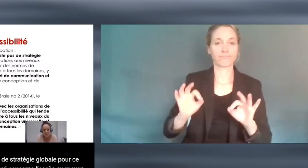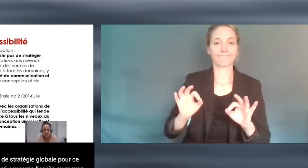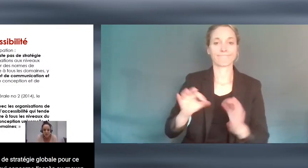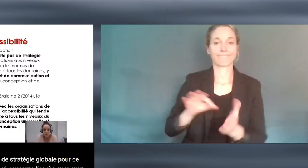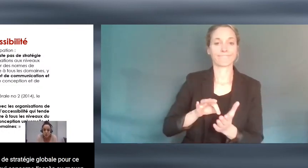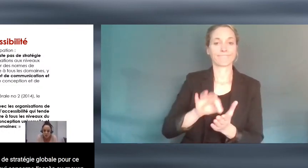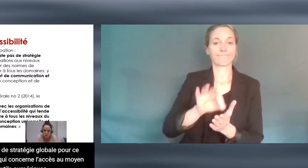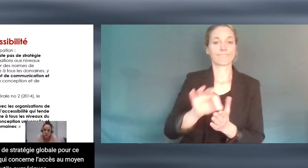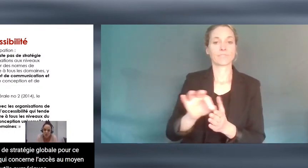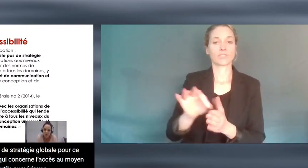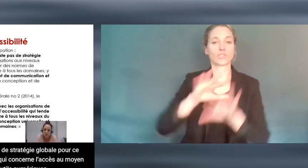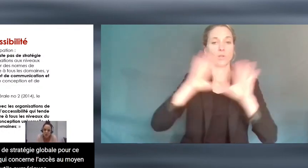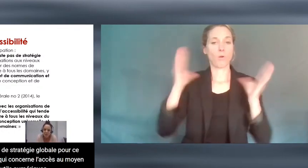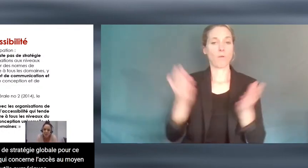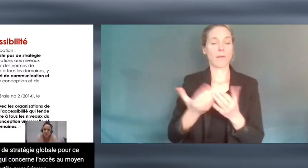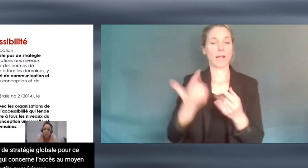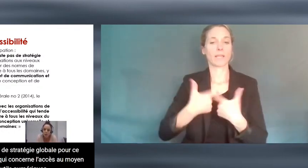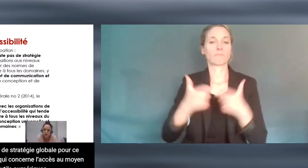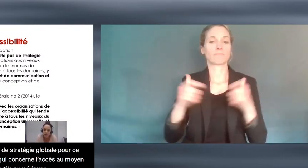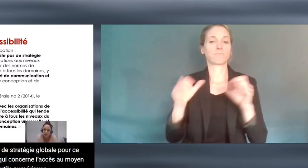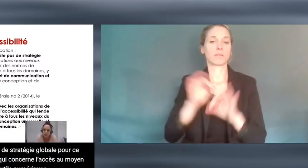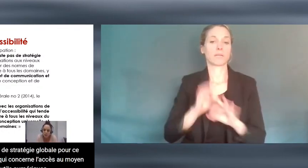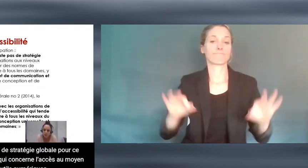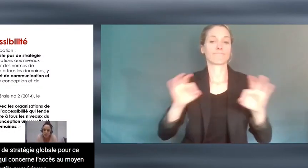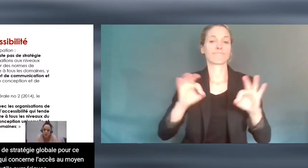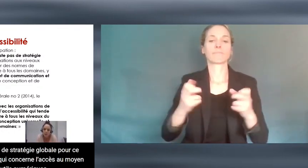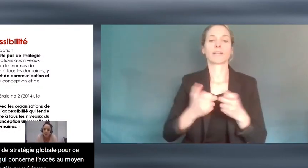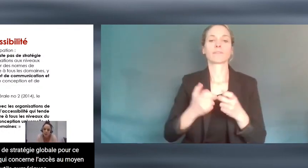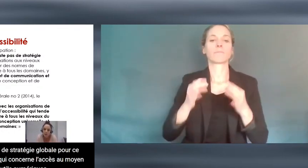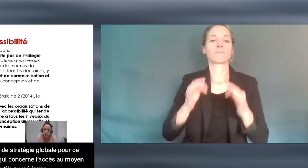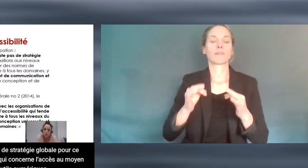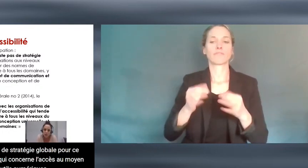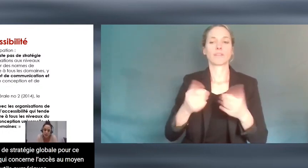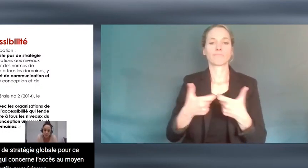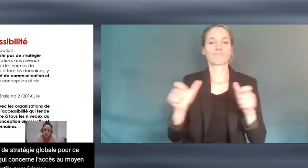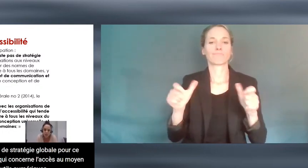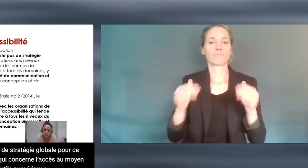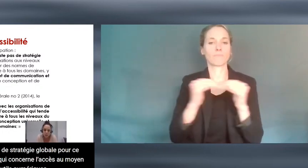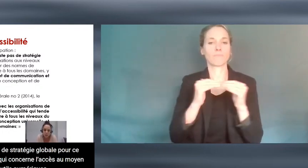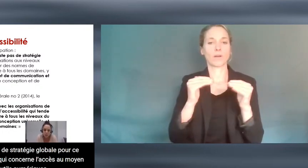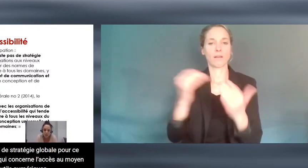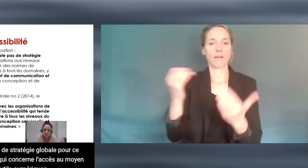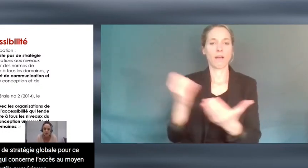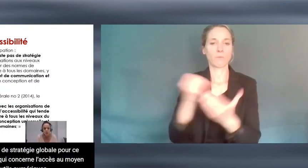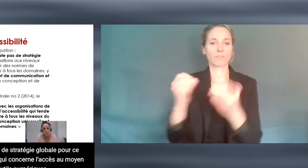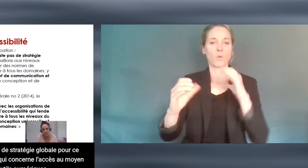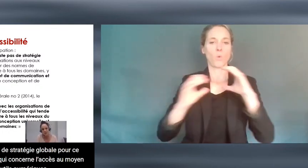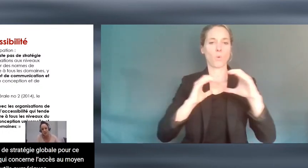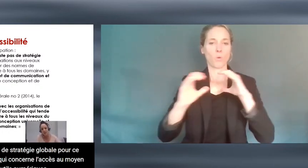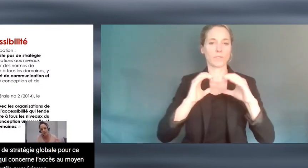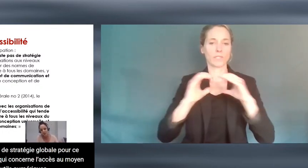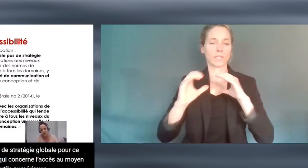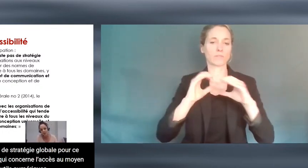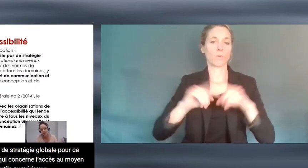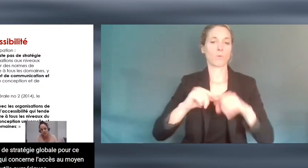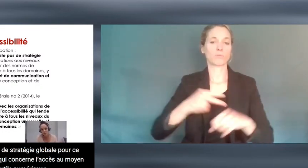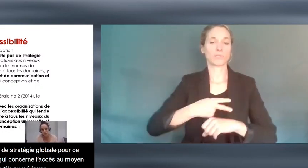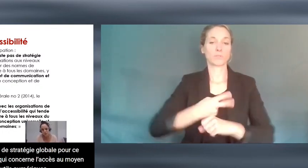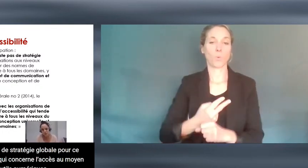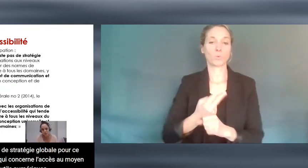l'accessibilité, notamment en ce qui concerne l'accès aux moyens d'information et de communication et aux outils numériques.